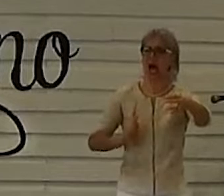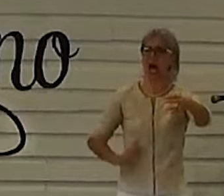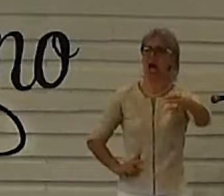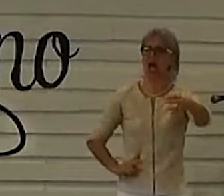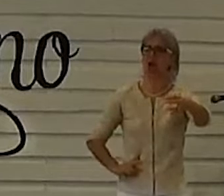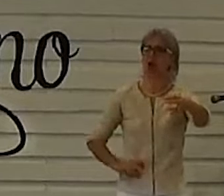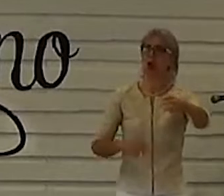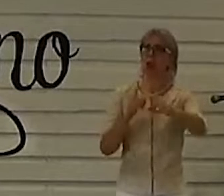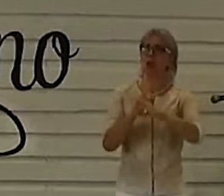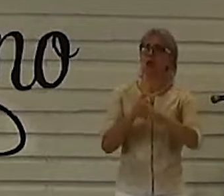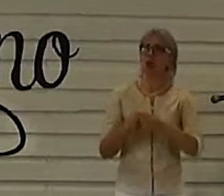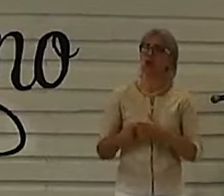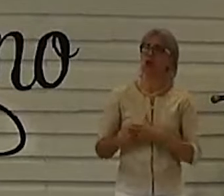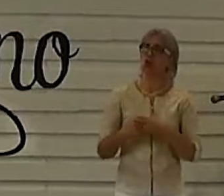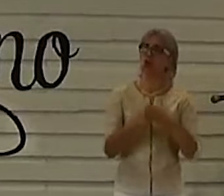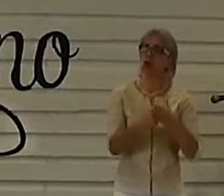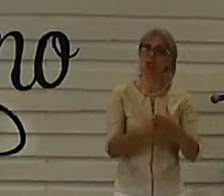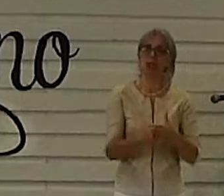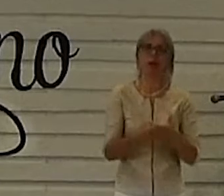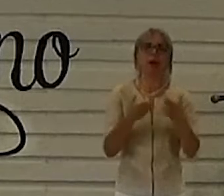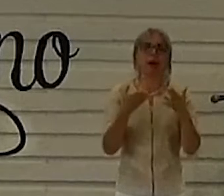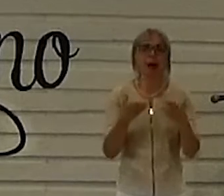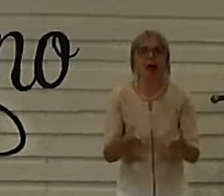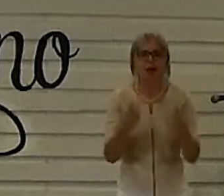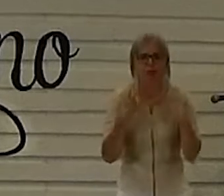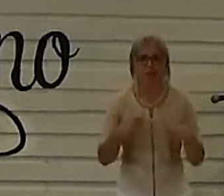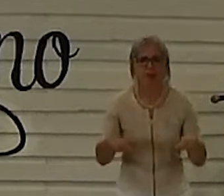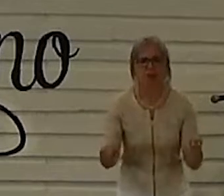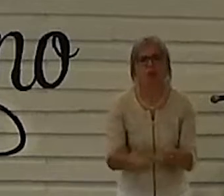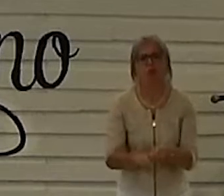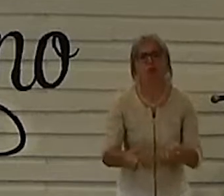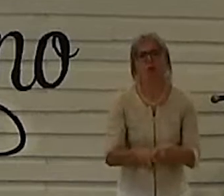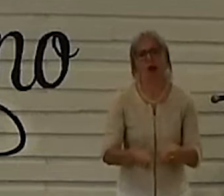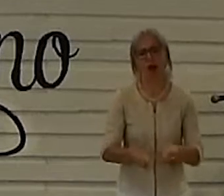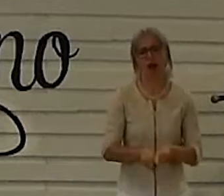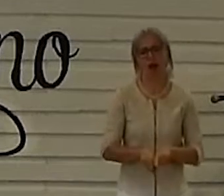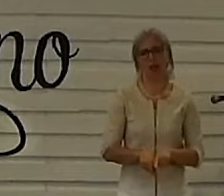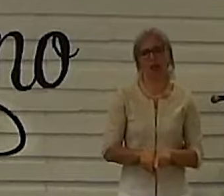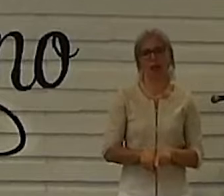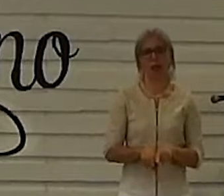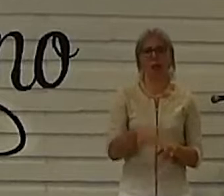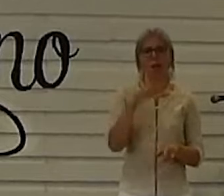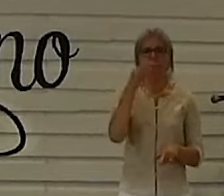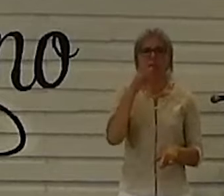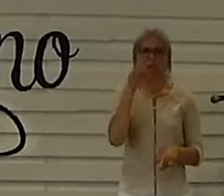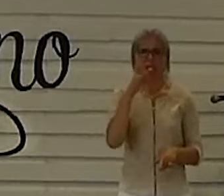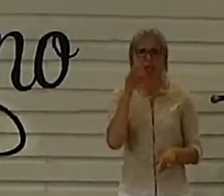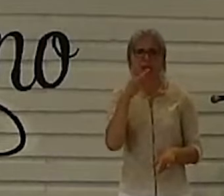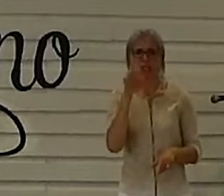ecco le predicazioni che vieni avanti con il bicchiere ancora in mano e dici, Signore,